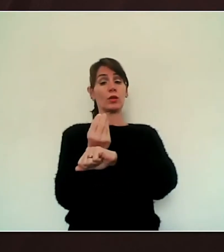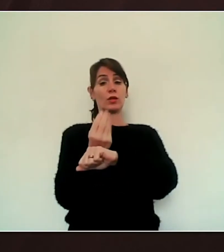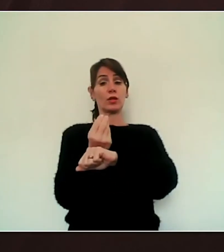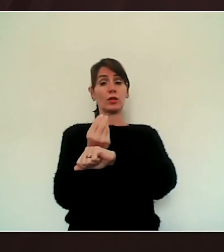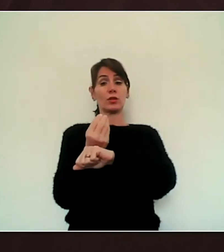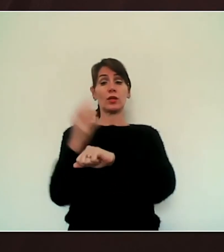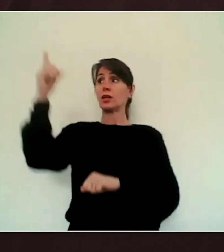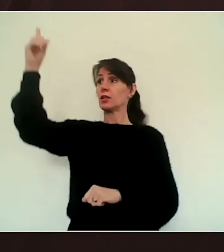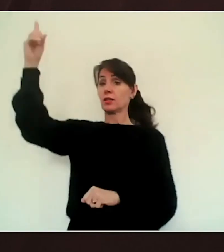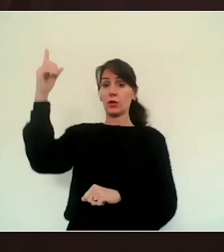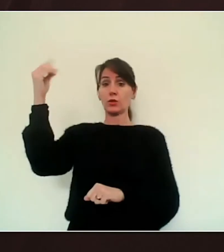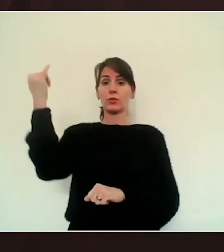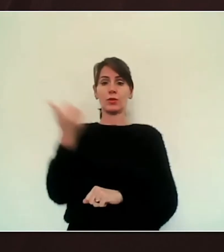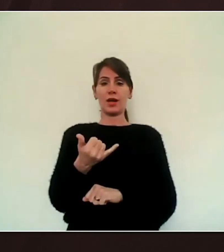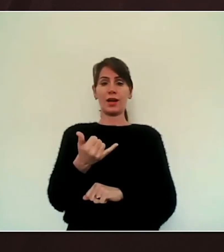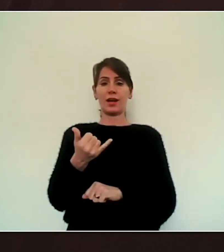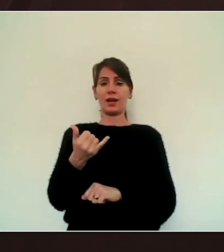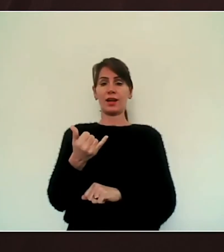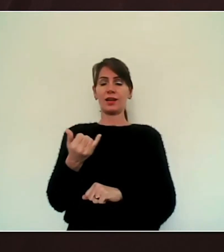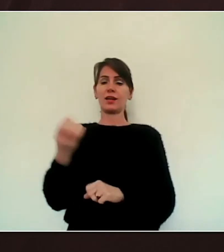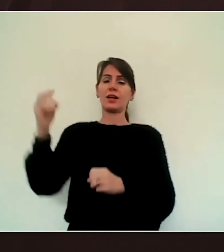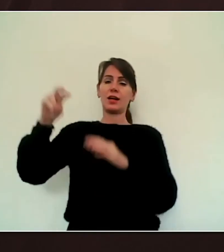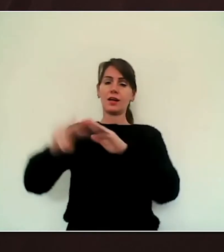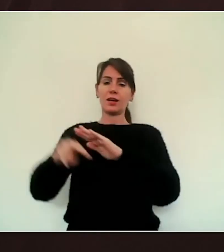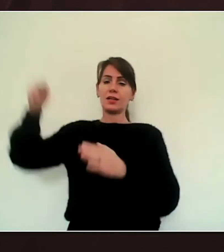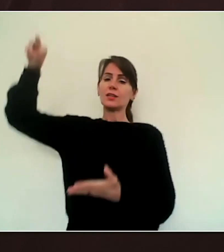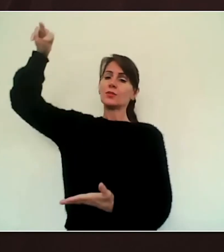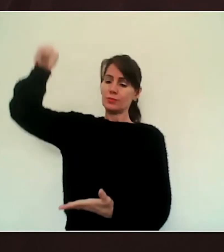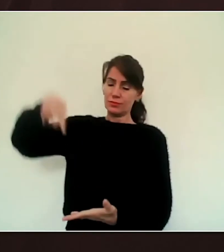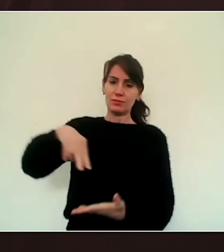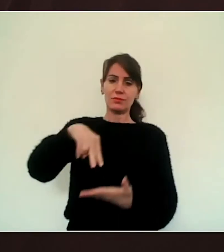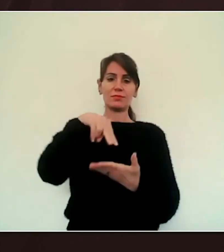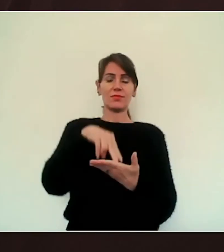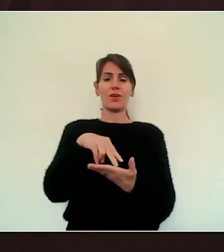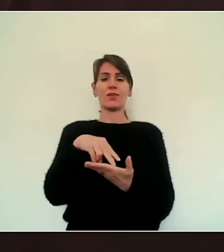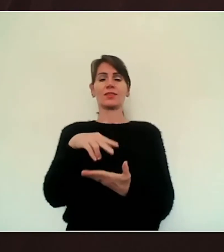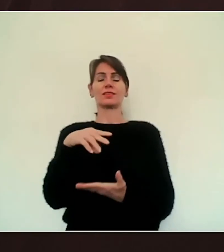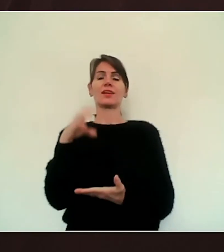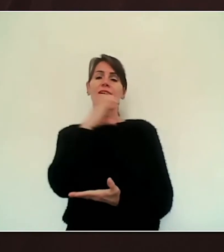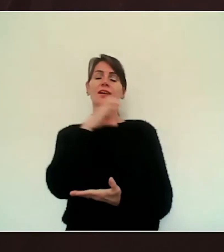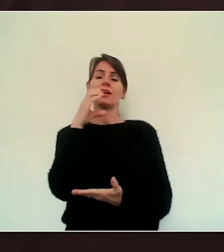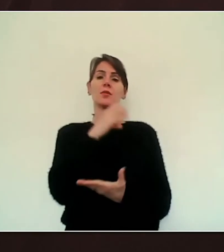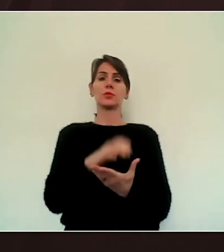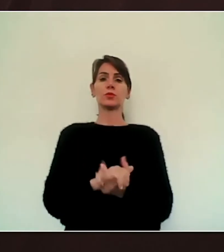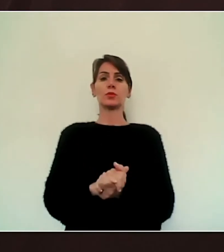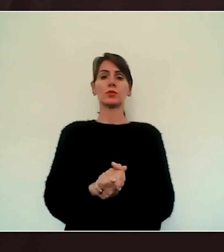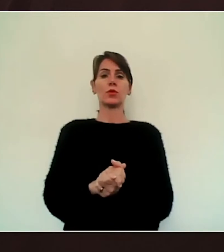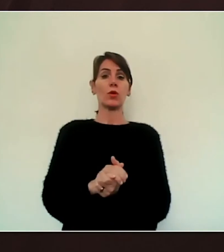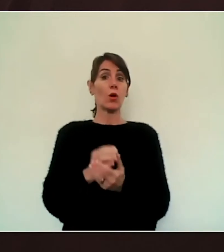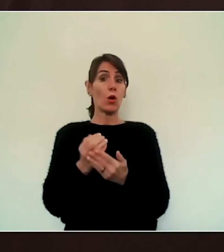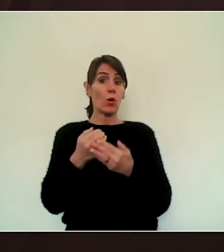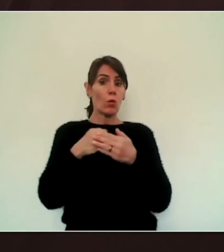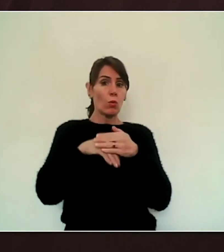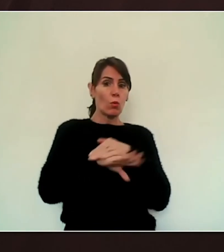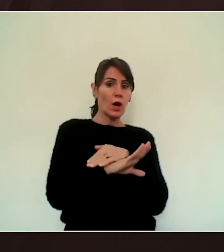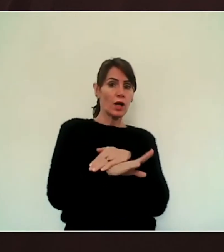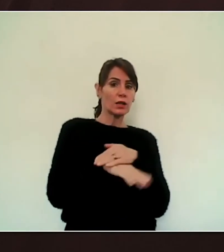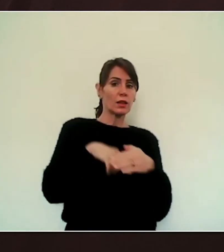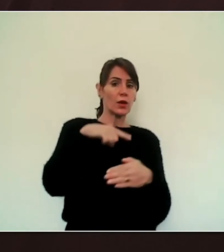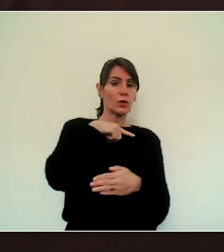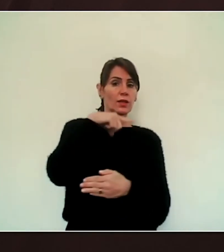venho sem demora, conserva o que tens, para que ninguém tome a